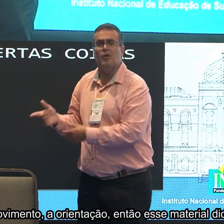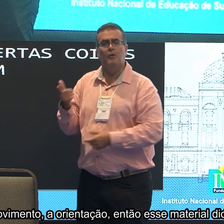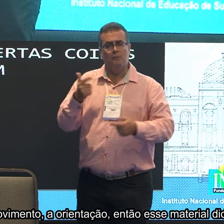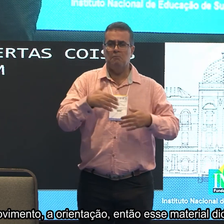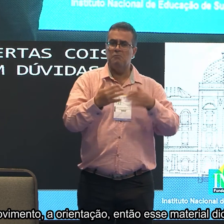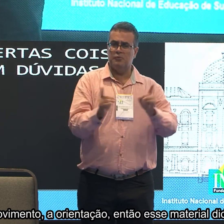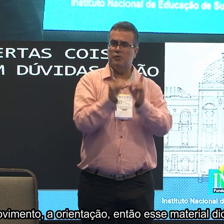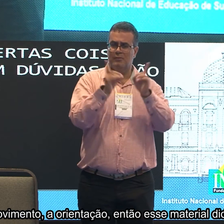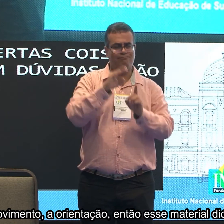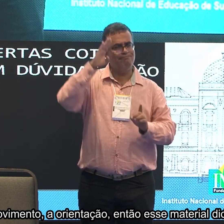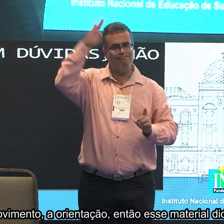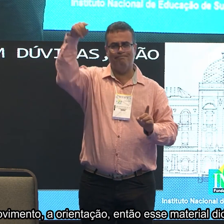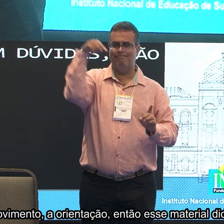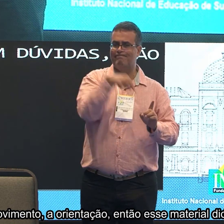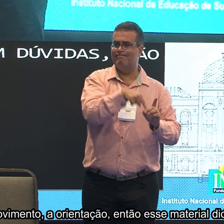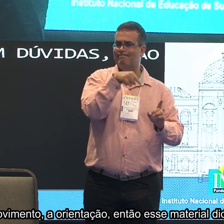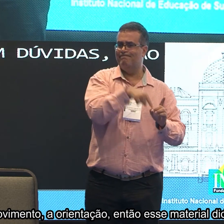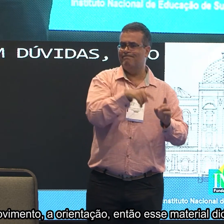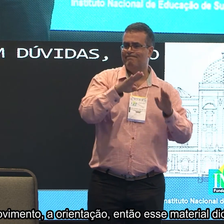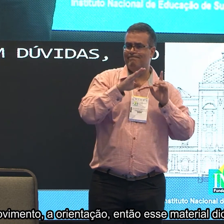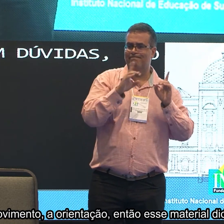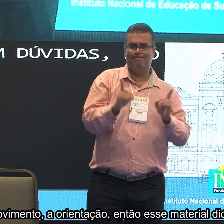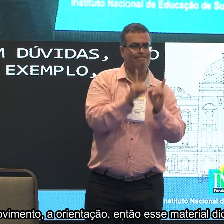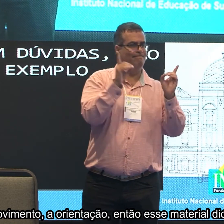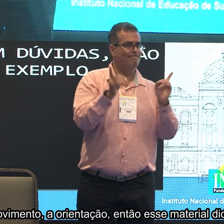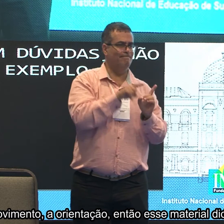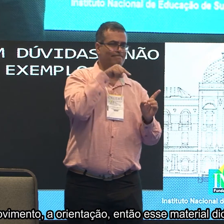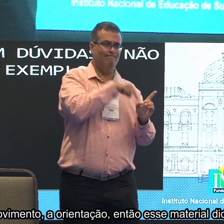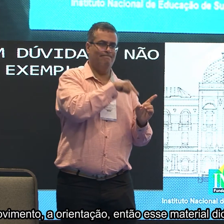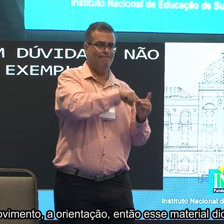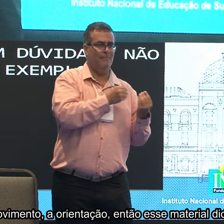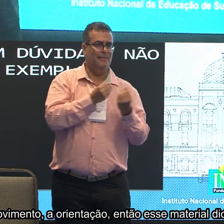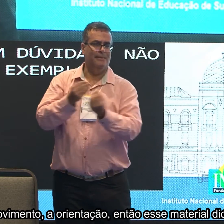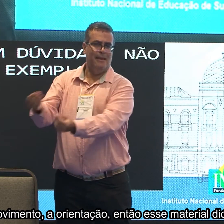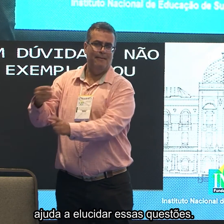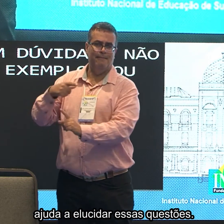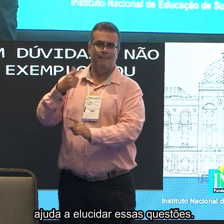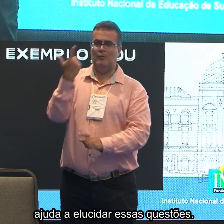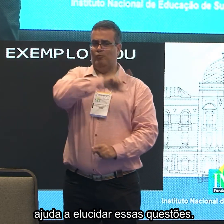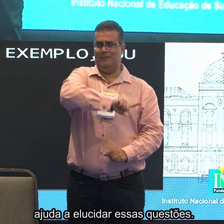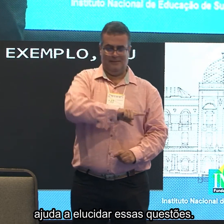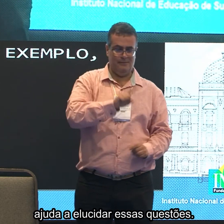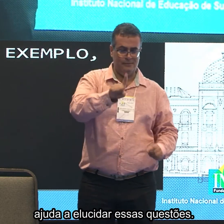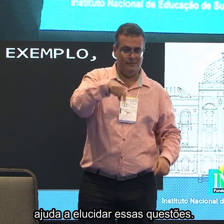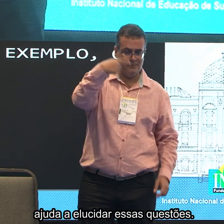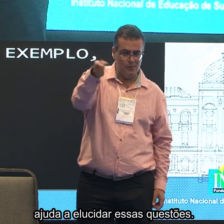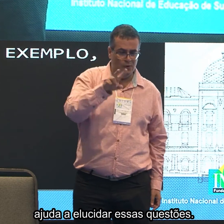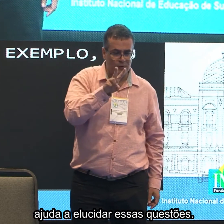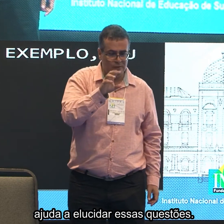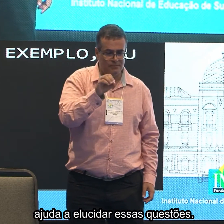o movimento, a orientação. Então esse material didático ele ajuda a elucidar referente a essas